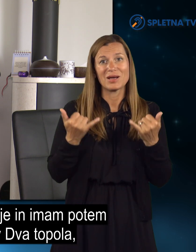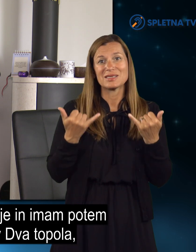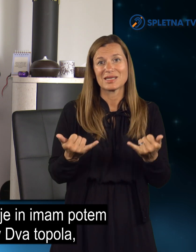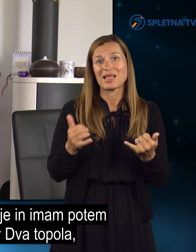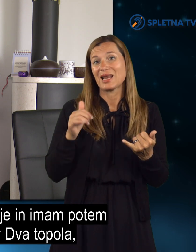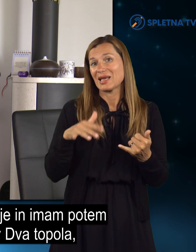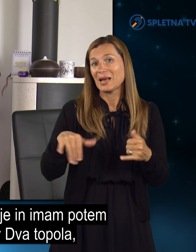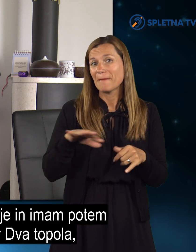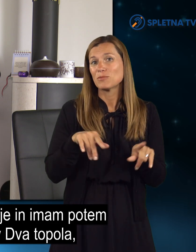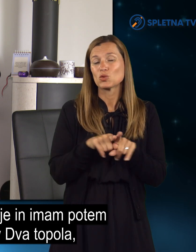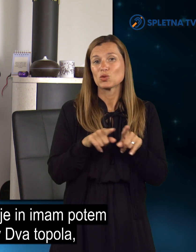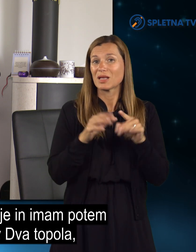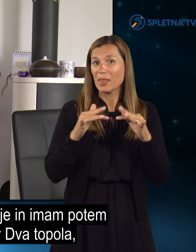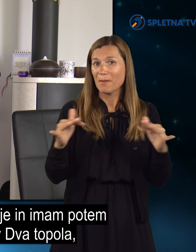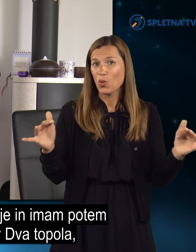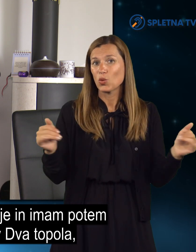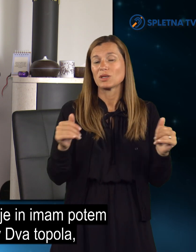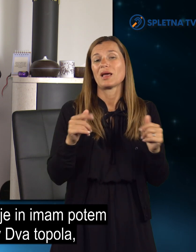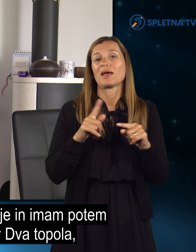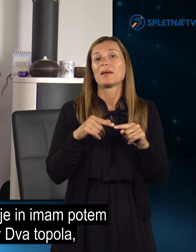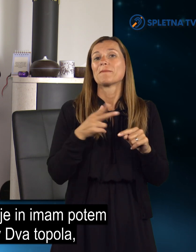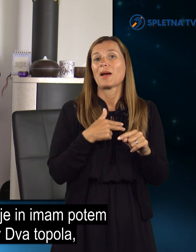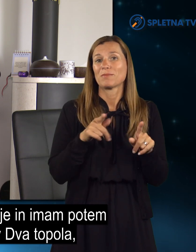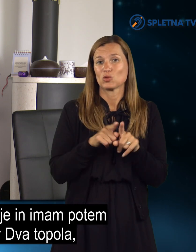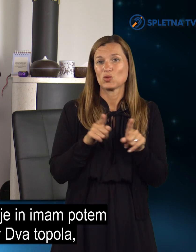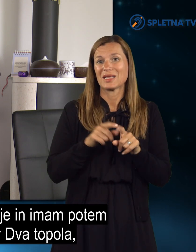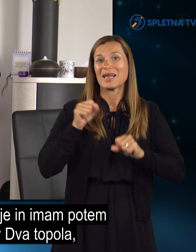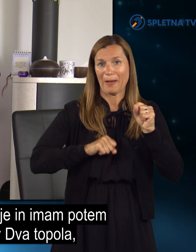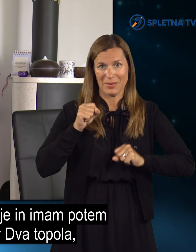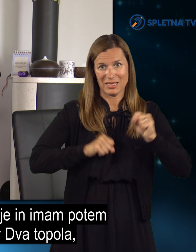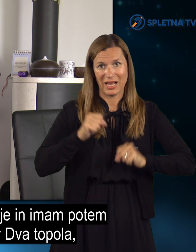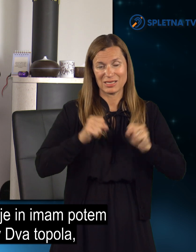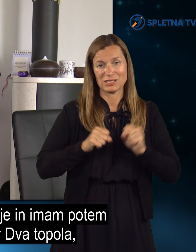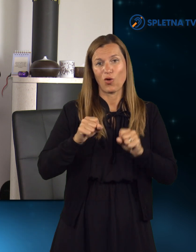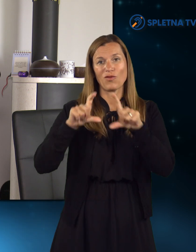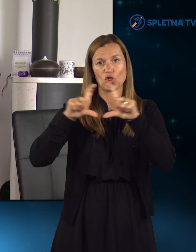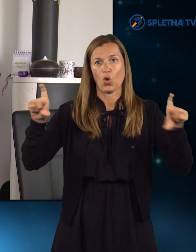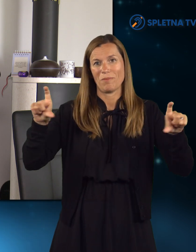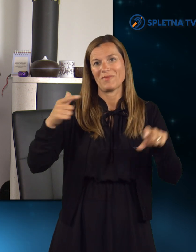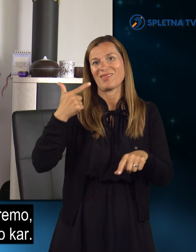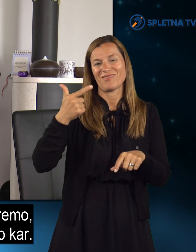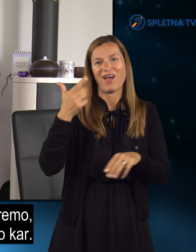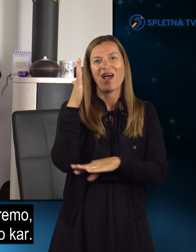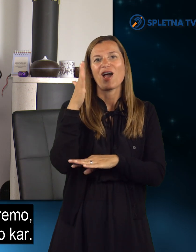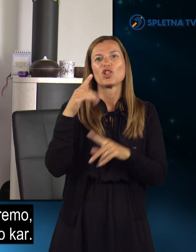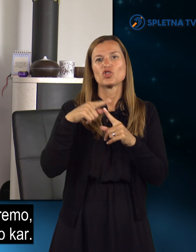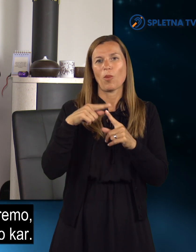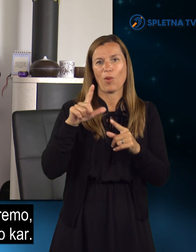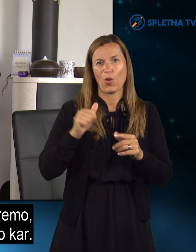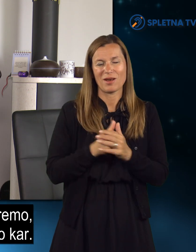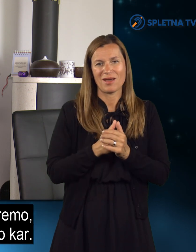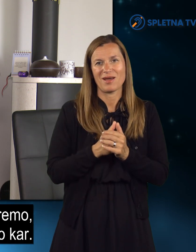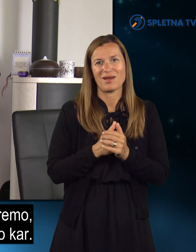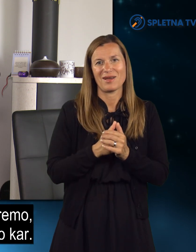zdajle gremo tudi na morje in imam tudi rehabilitacijo v Dva Topola. Pa Križanec gremo, tako